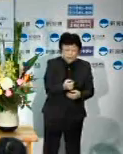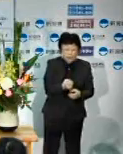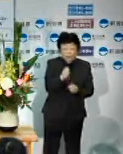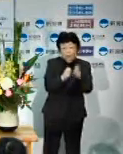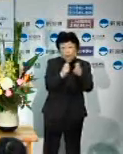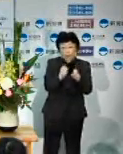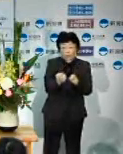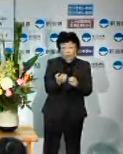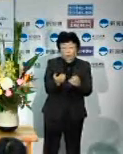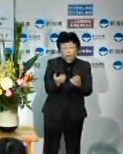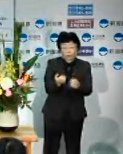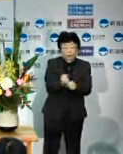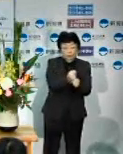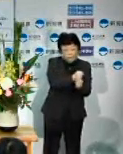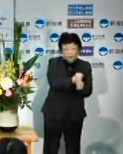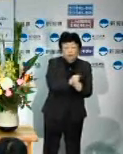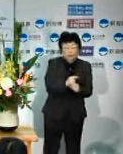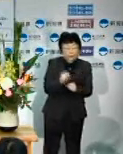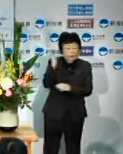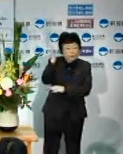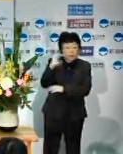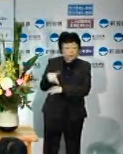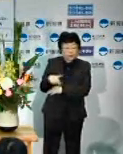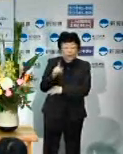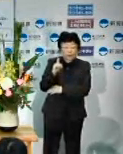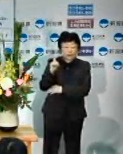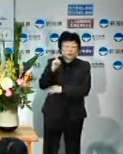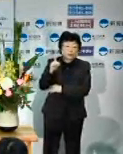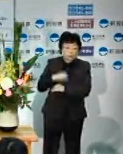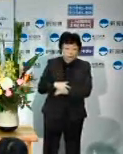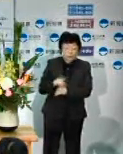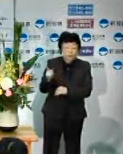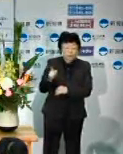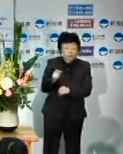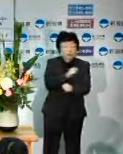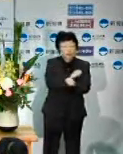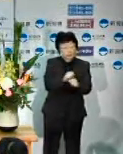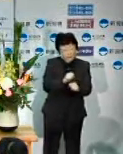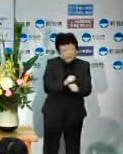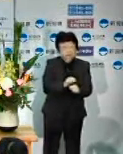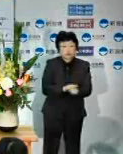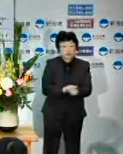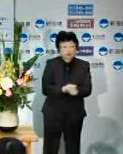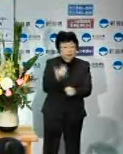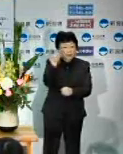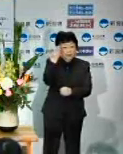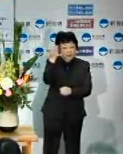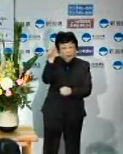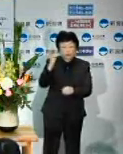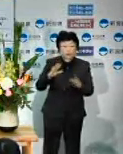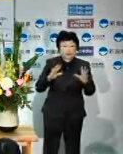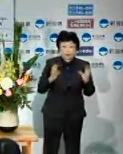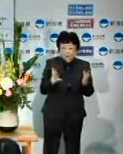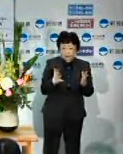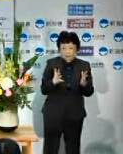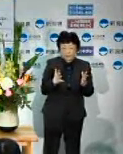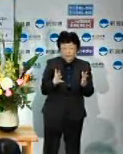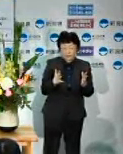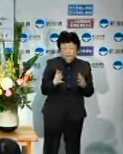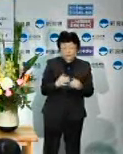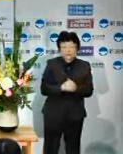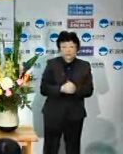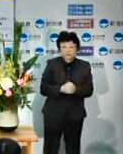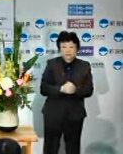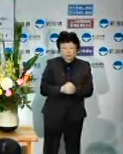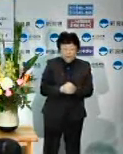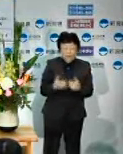はずっと政府は言ってますので、特段それについて感想はないです。